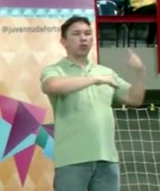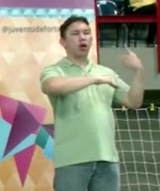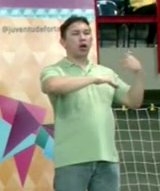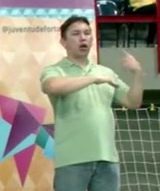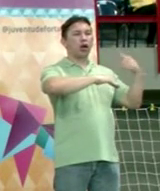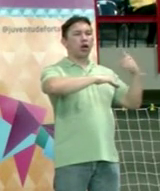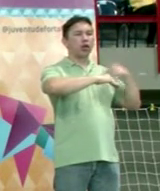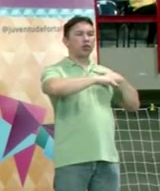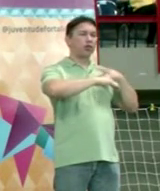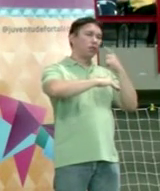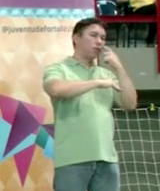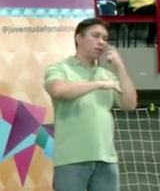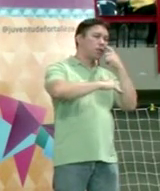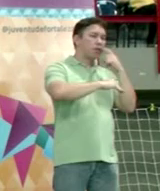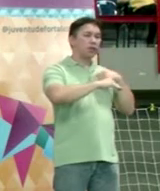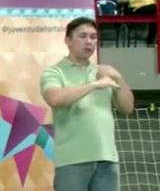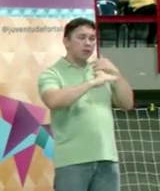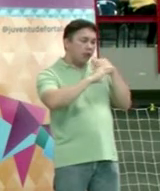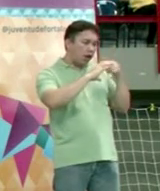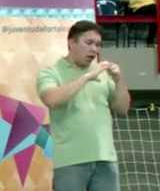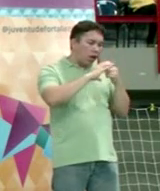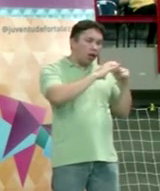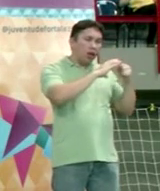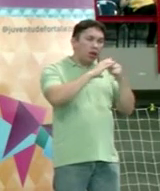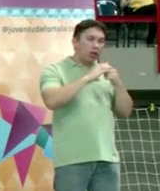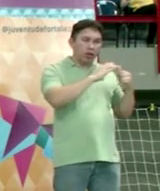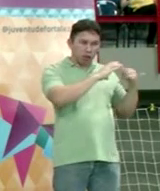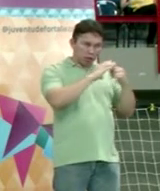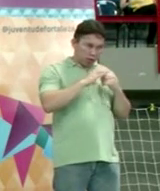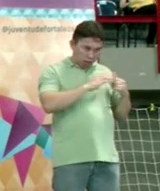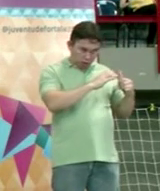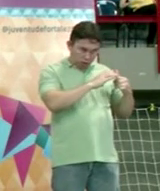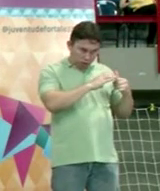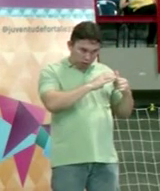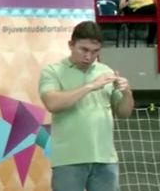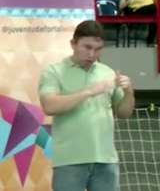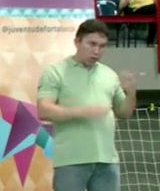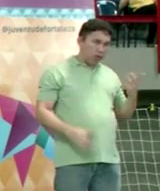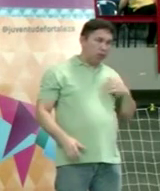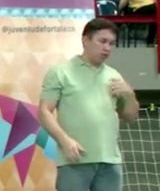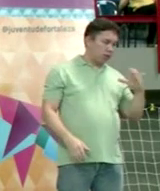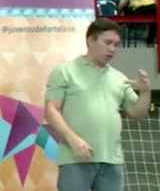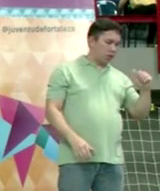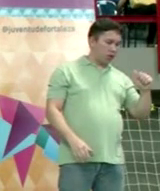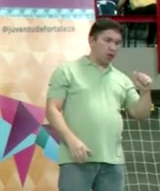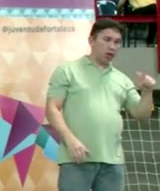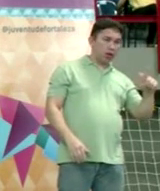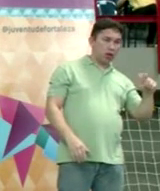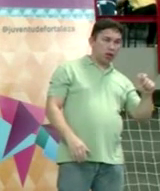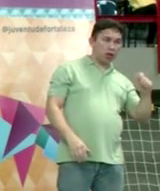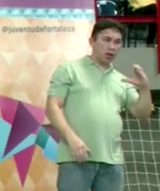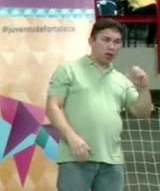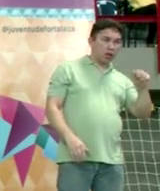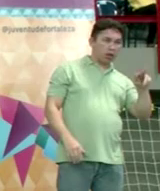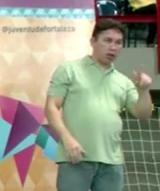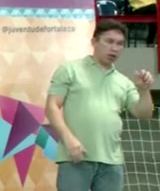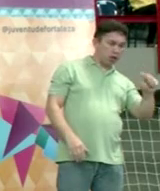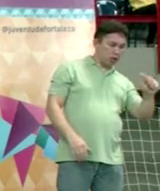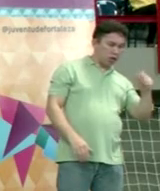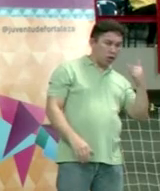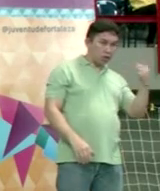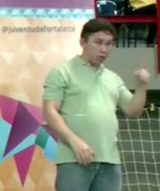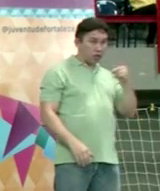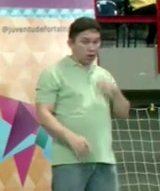movimentação das cargas. Então, essa movimentação permite o quê? Fechar o teu circuito. A